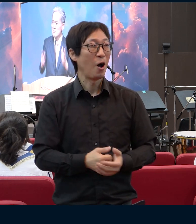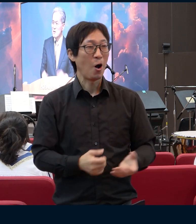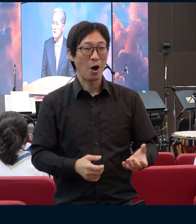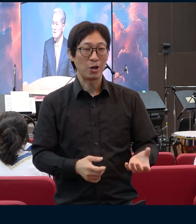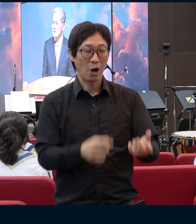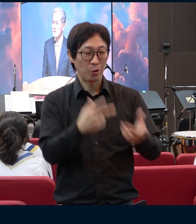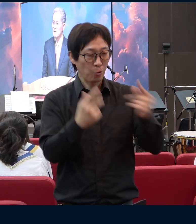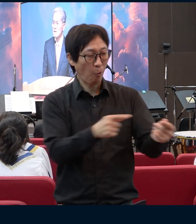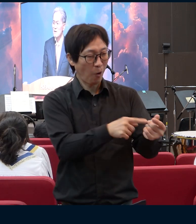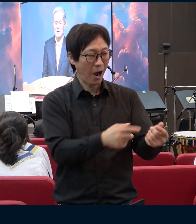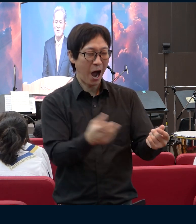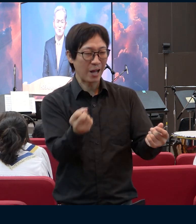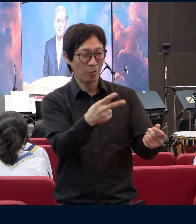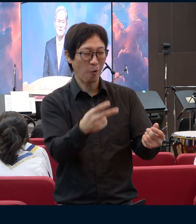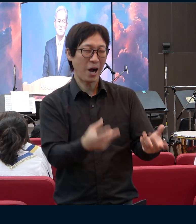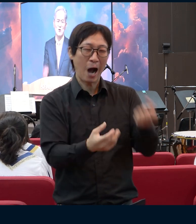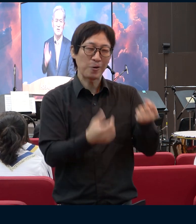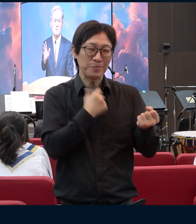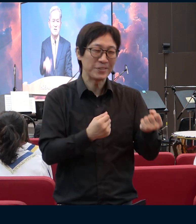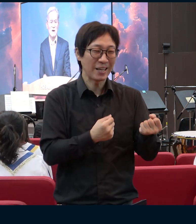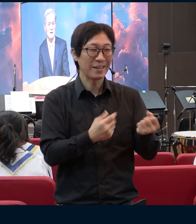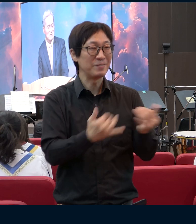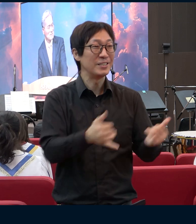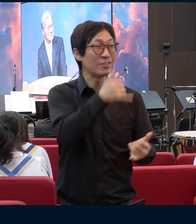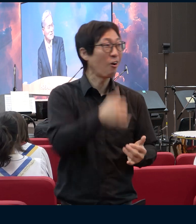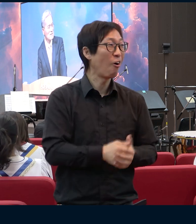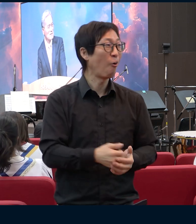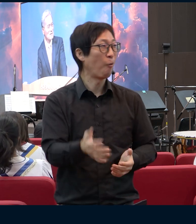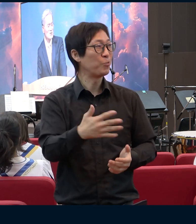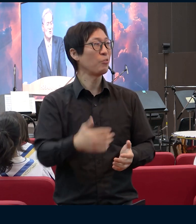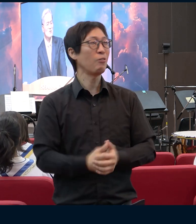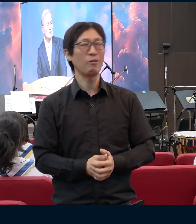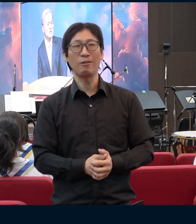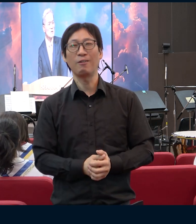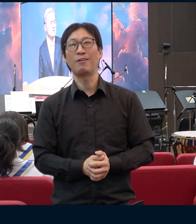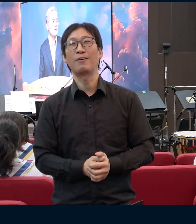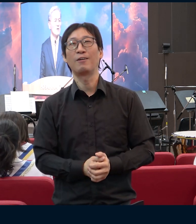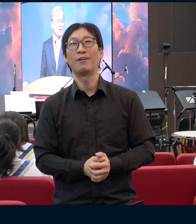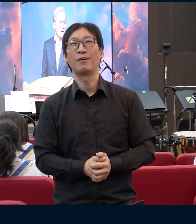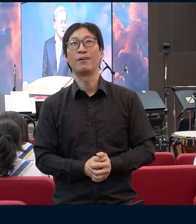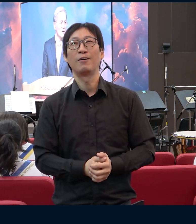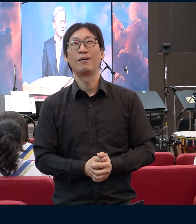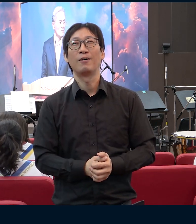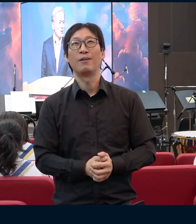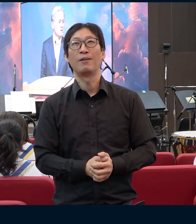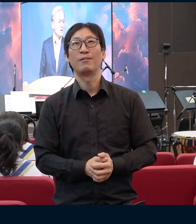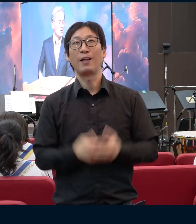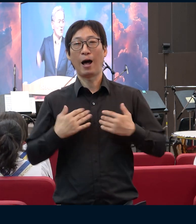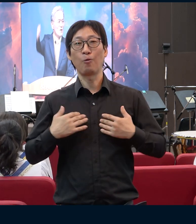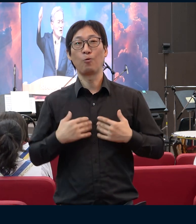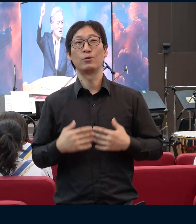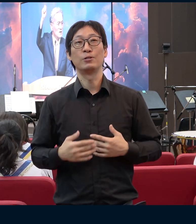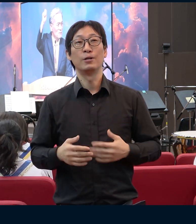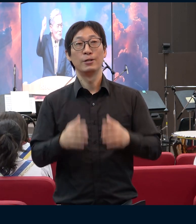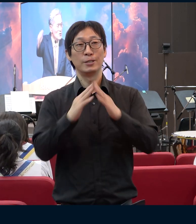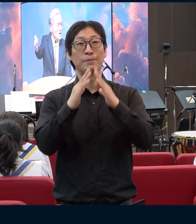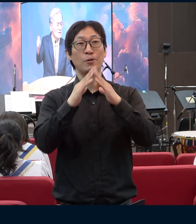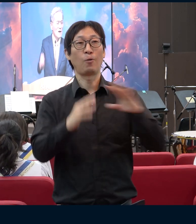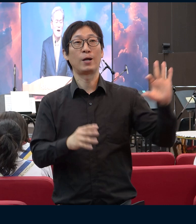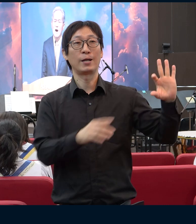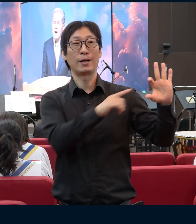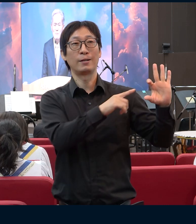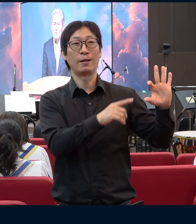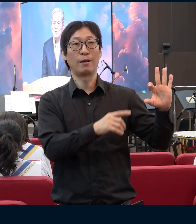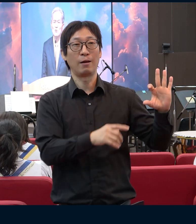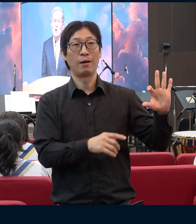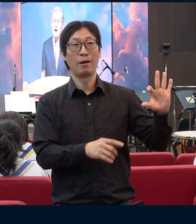미련 남는 사람이 있습니까? 똥에는 미련이 남질 않아요. 저는요, 집에서 변기에서 이